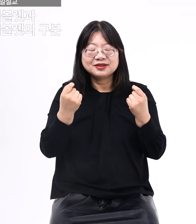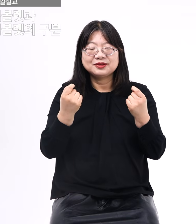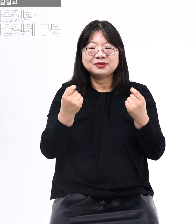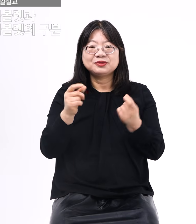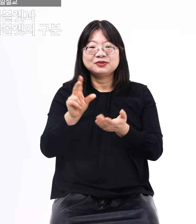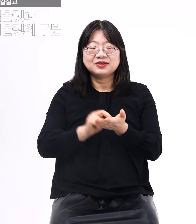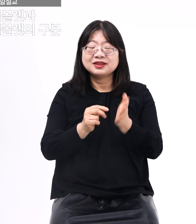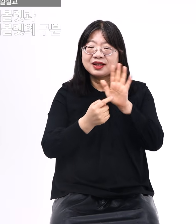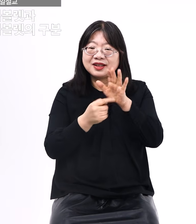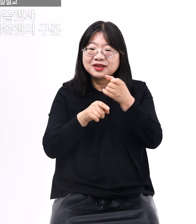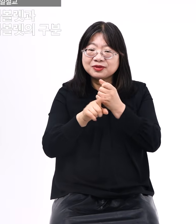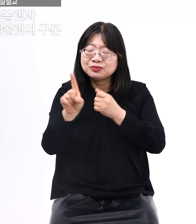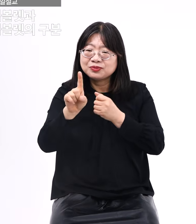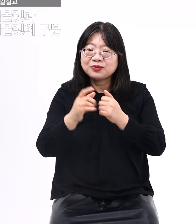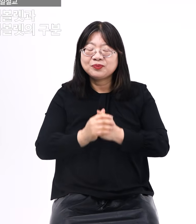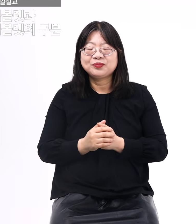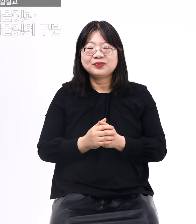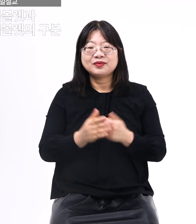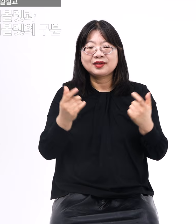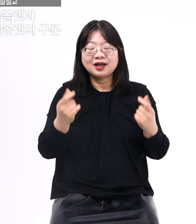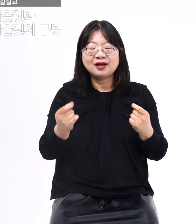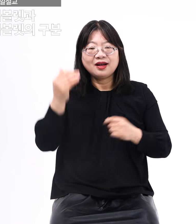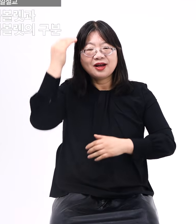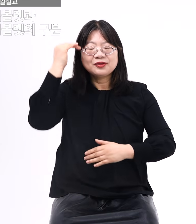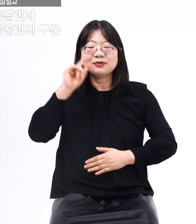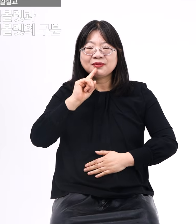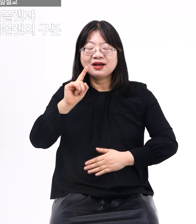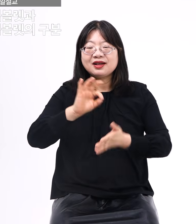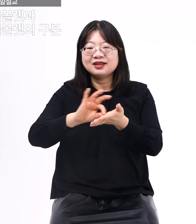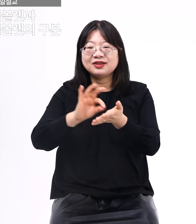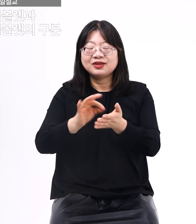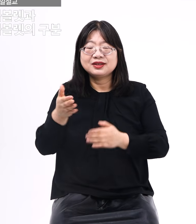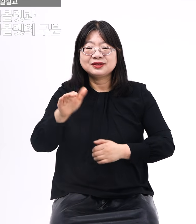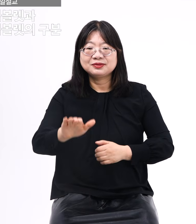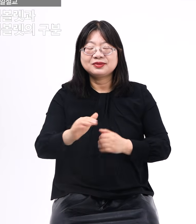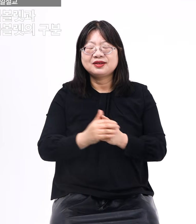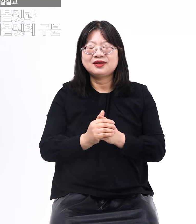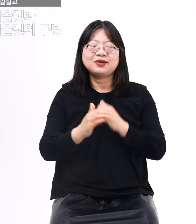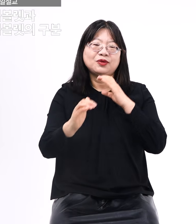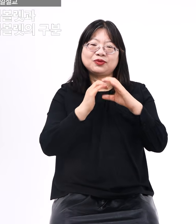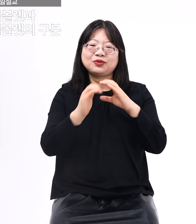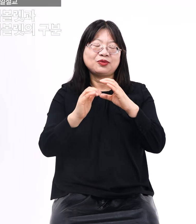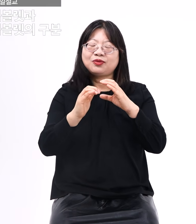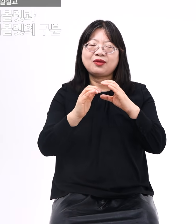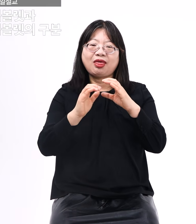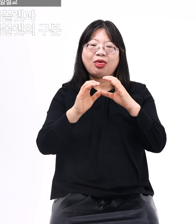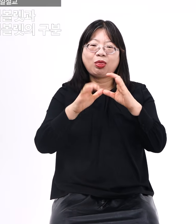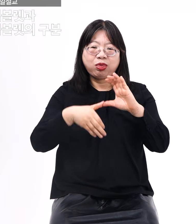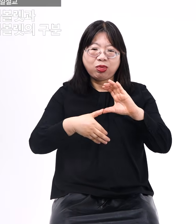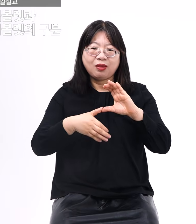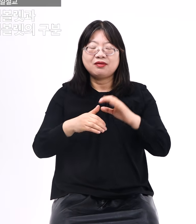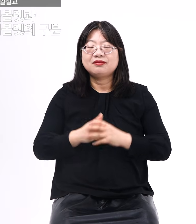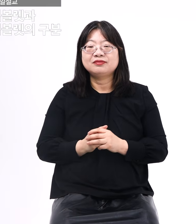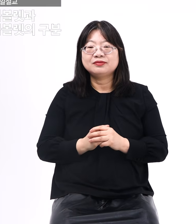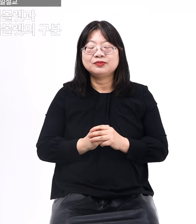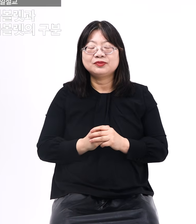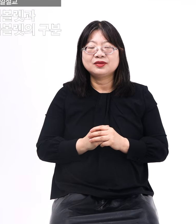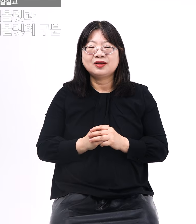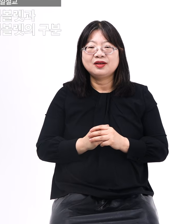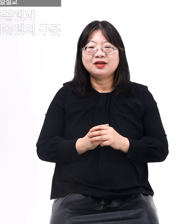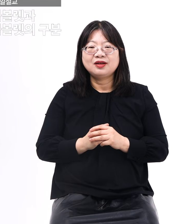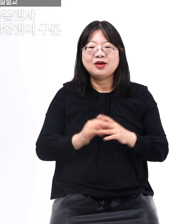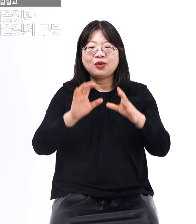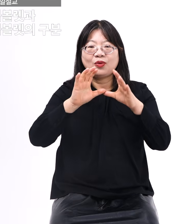일어날까요? 같은 한국말을 쓰는데 소통이 안 되는 거예요. 왜 소통이